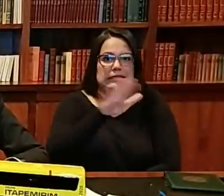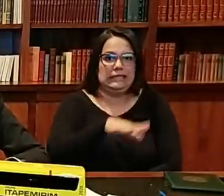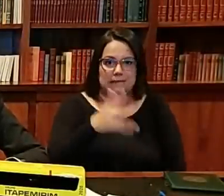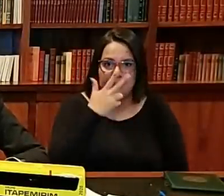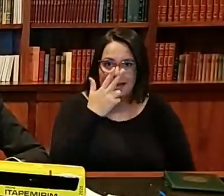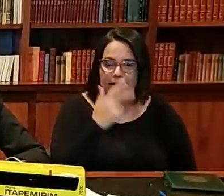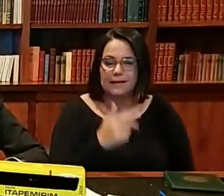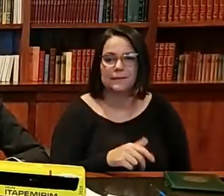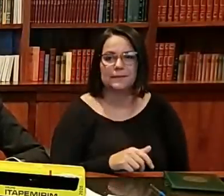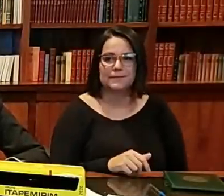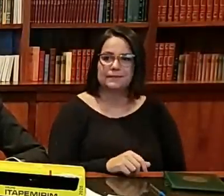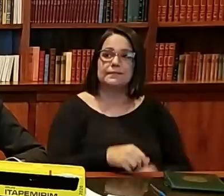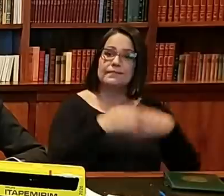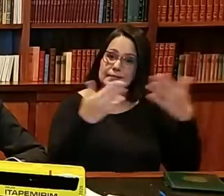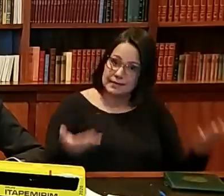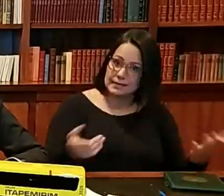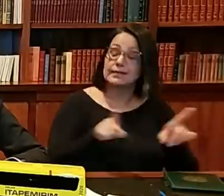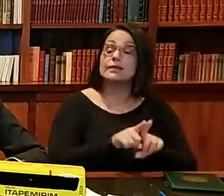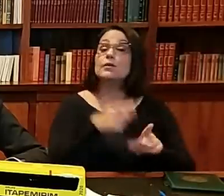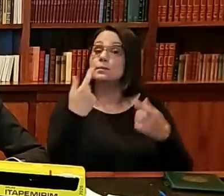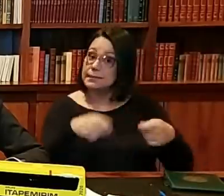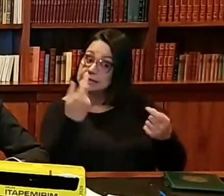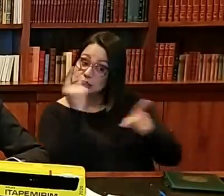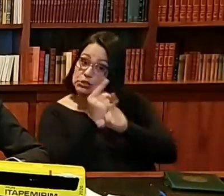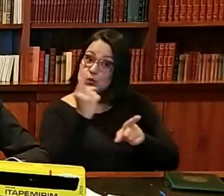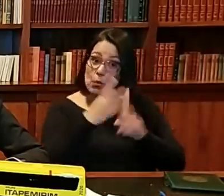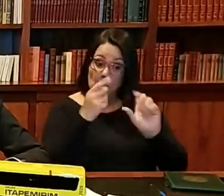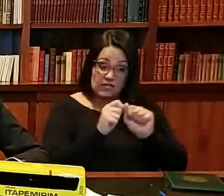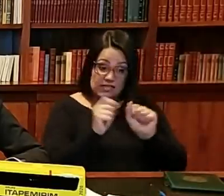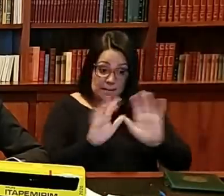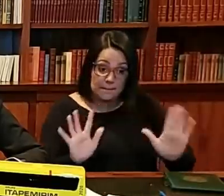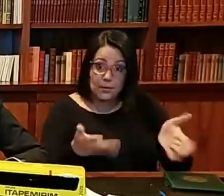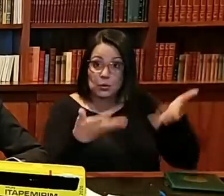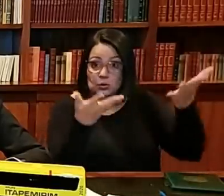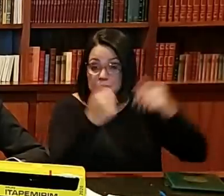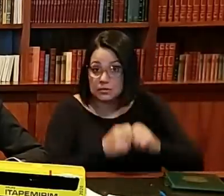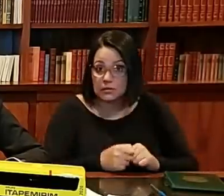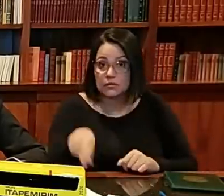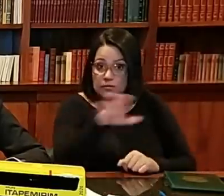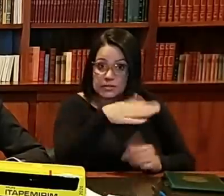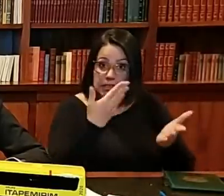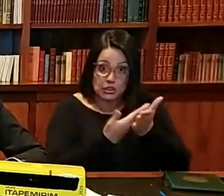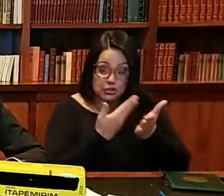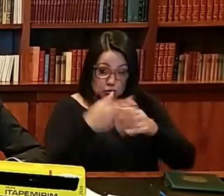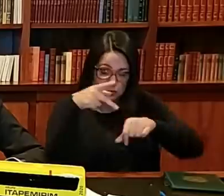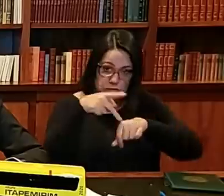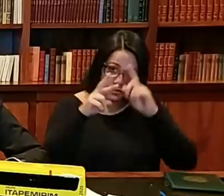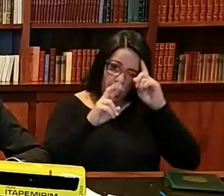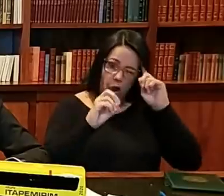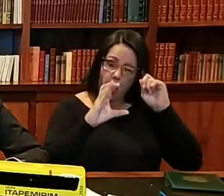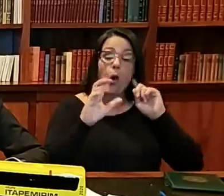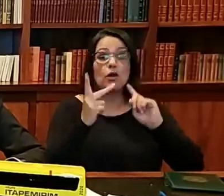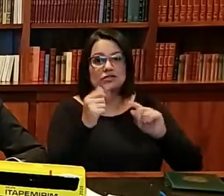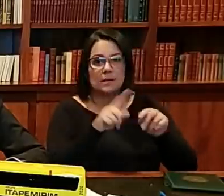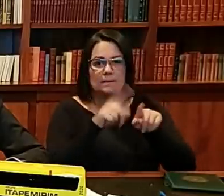começa a ficar baixa, ele precisa achar maneiras de aumentar essa produção. Quando você estuda a rocha, que parece uma esponja com